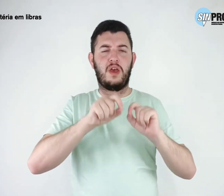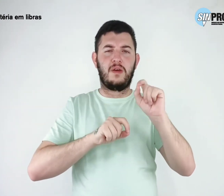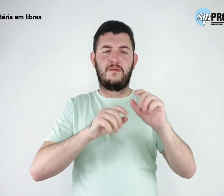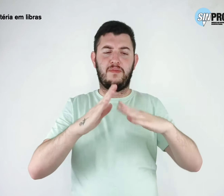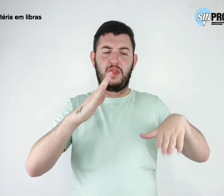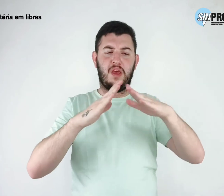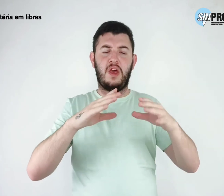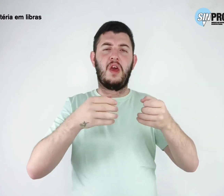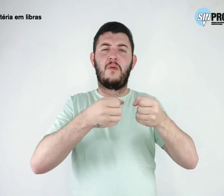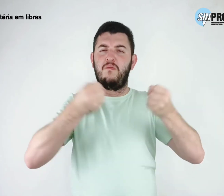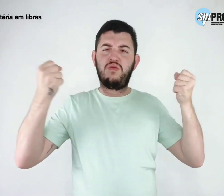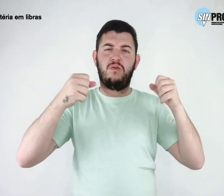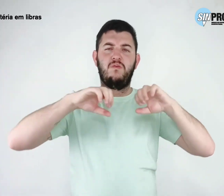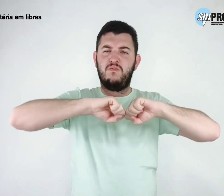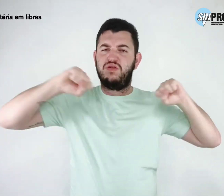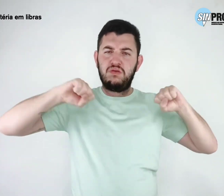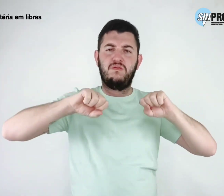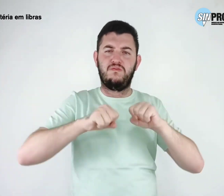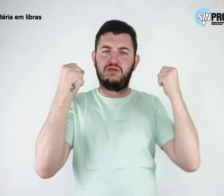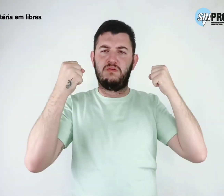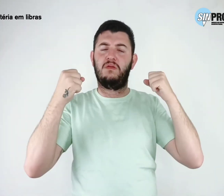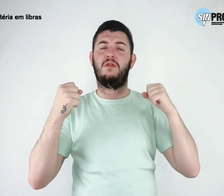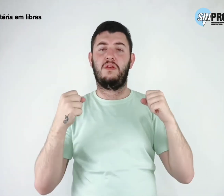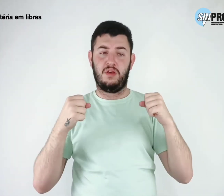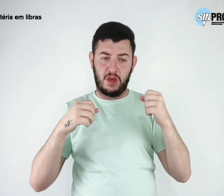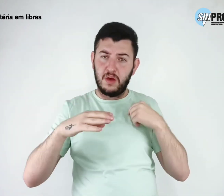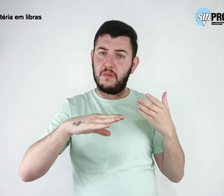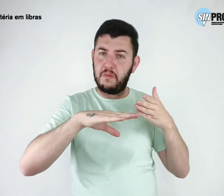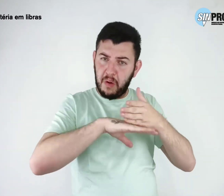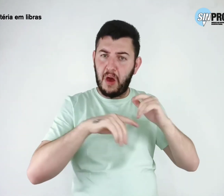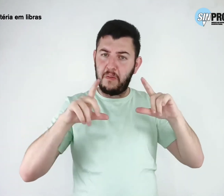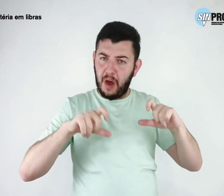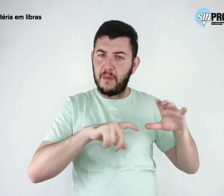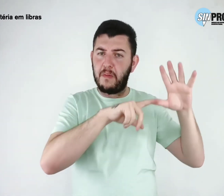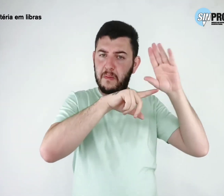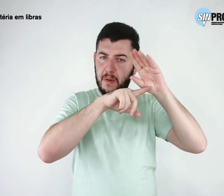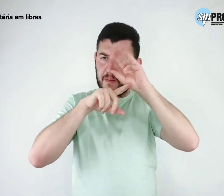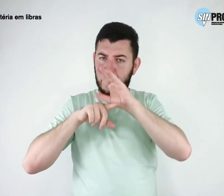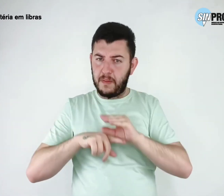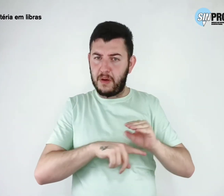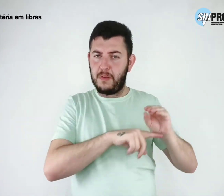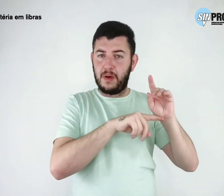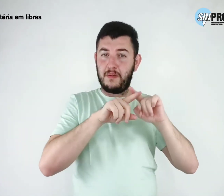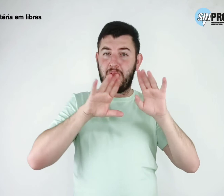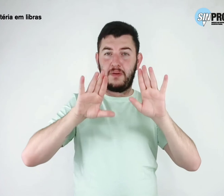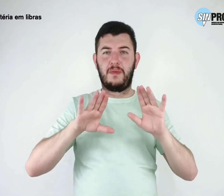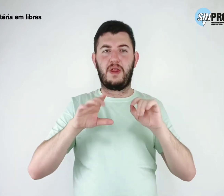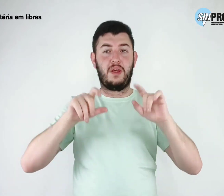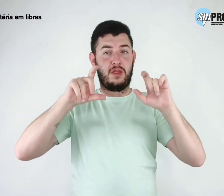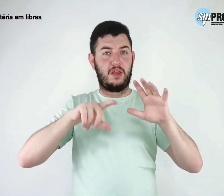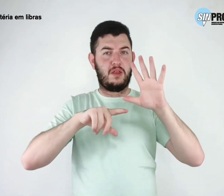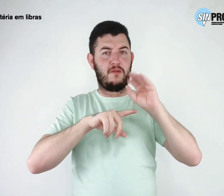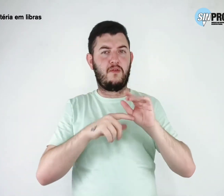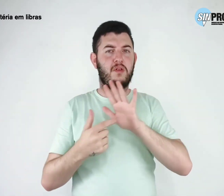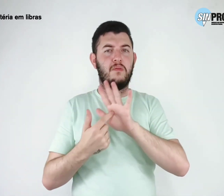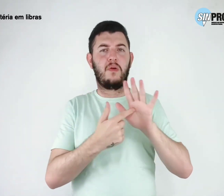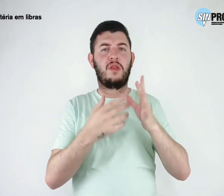nossas casas. O que de fato estas imagens retratam são elementos sagrados das